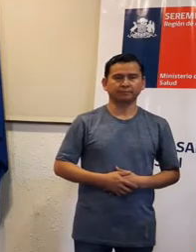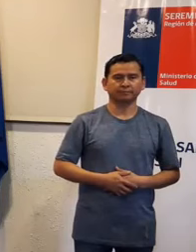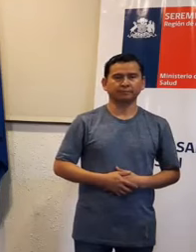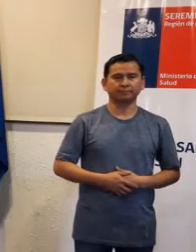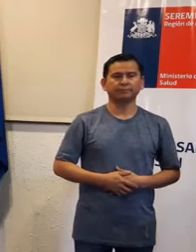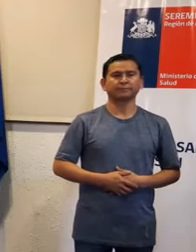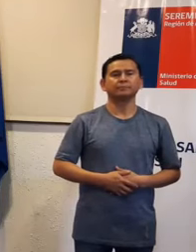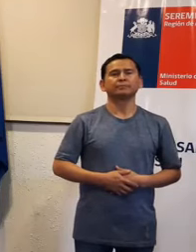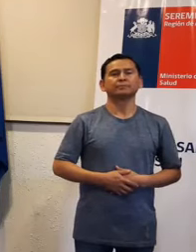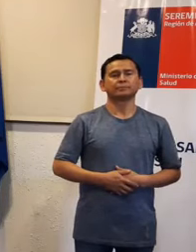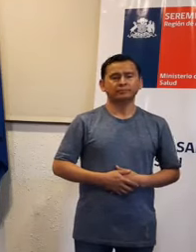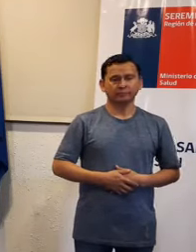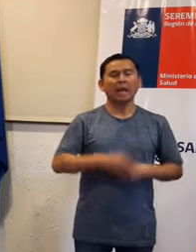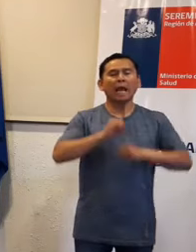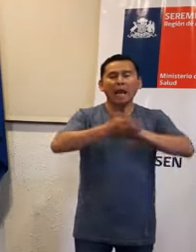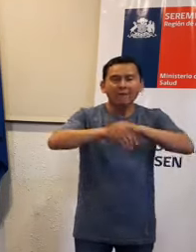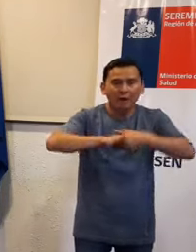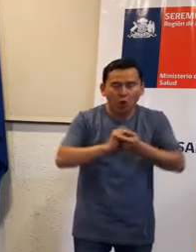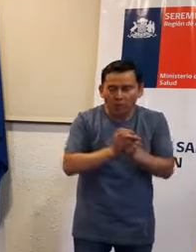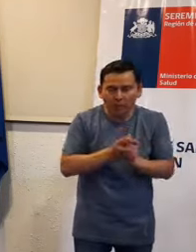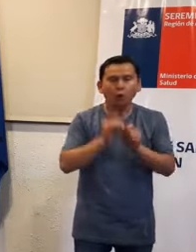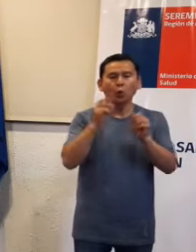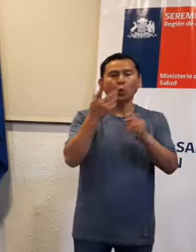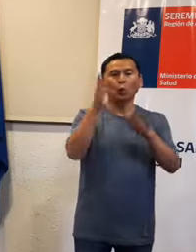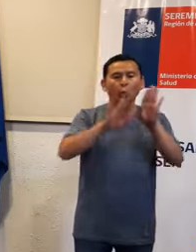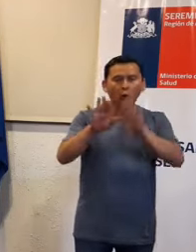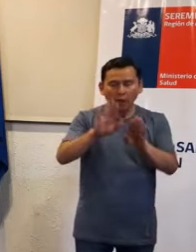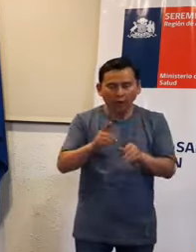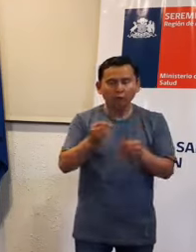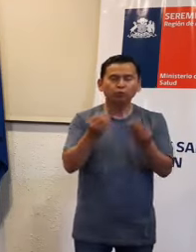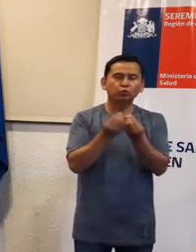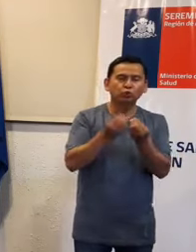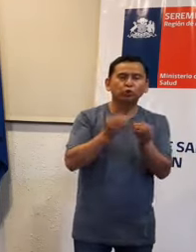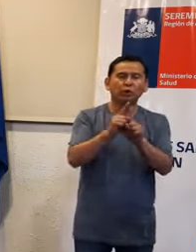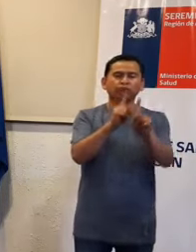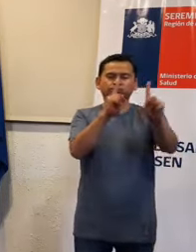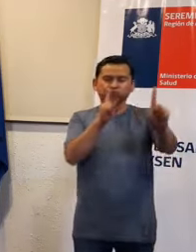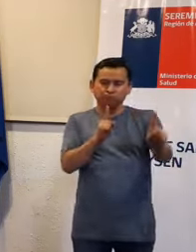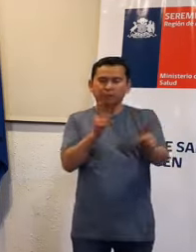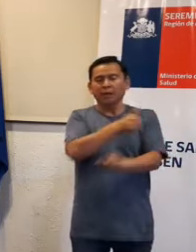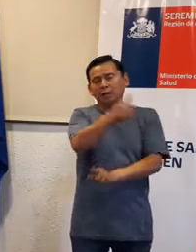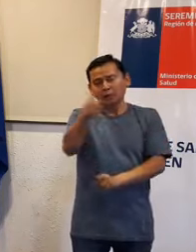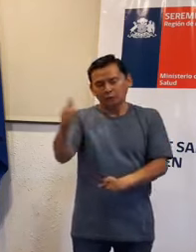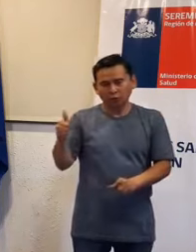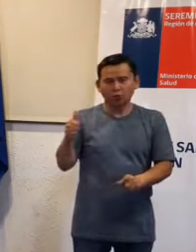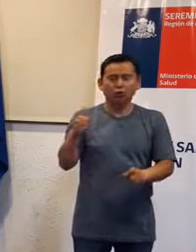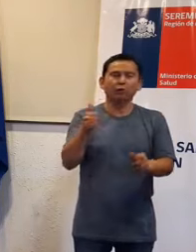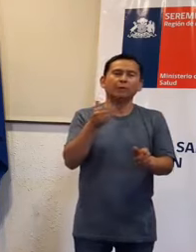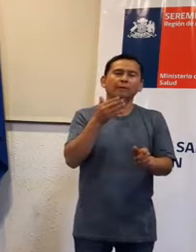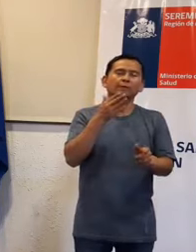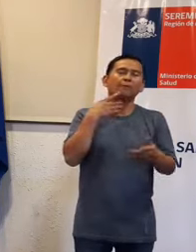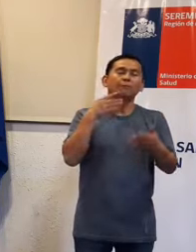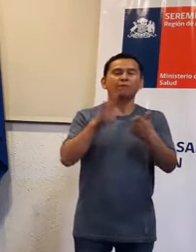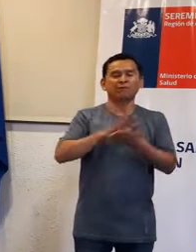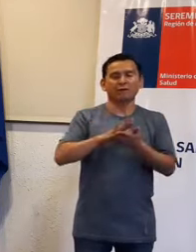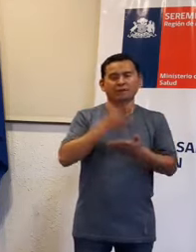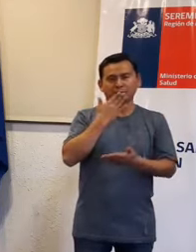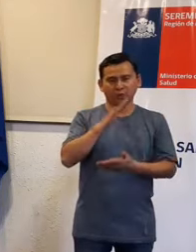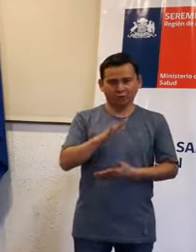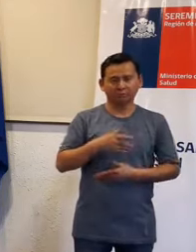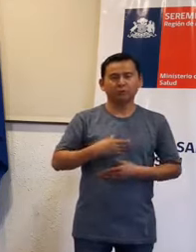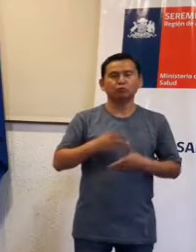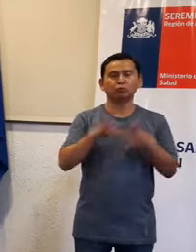recomendaciones lavado de manos el autocuidado aislamiento social para que todos podamos tener unas fiestas tranquilas